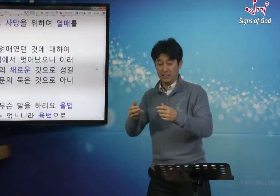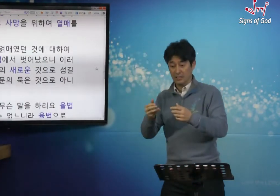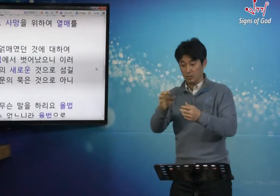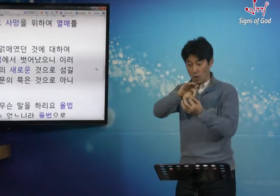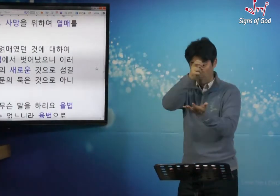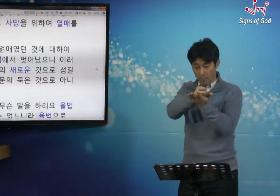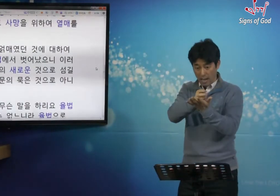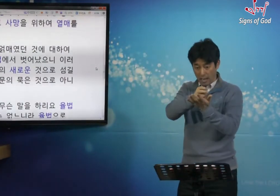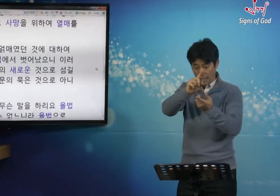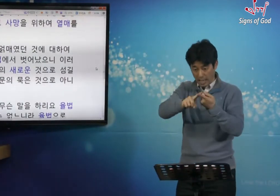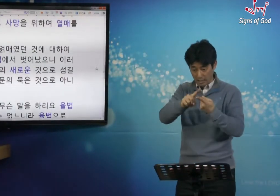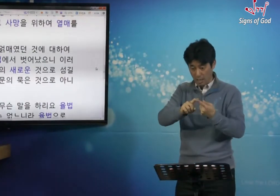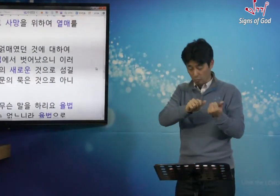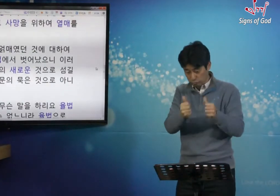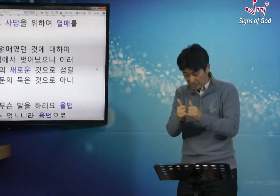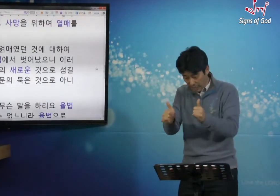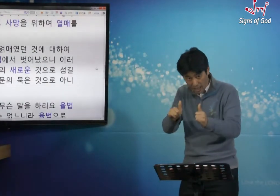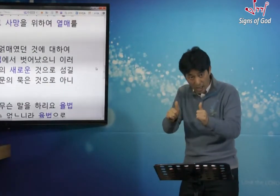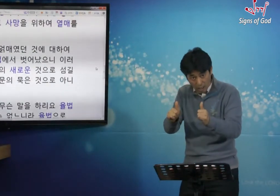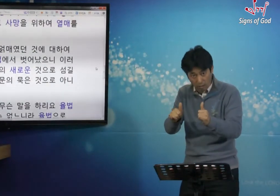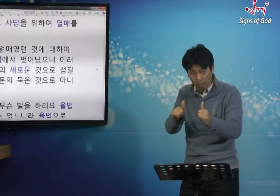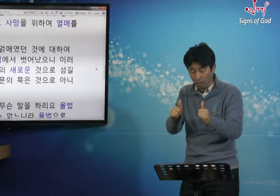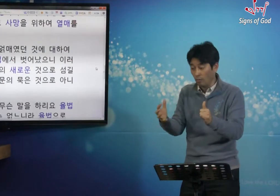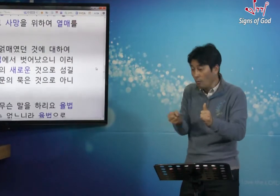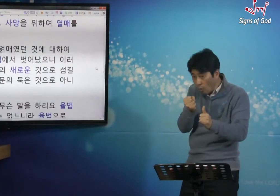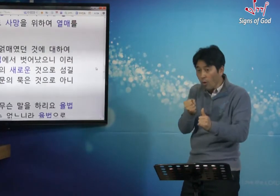성령이 율법에 대해서 죽은 자에게